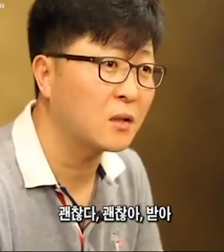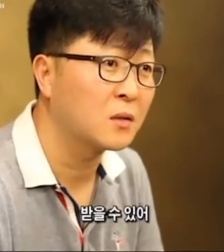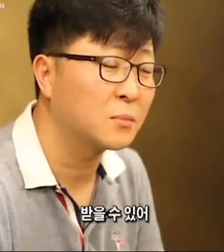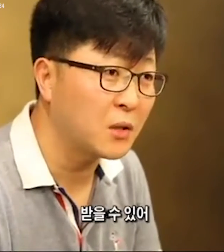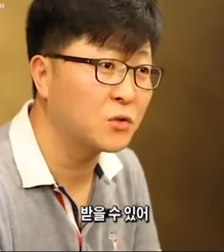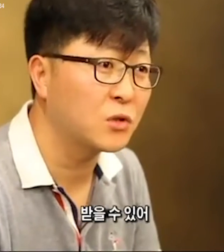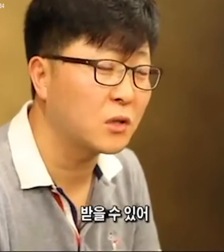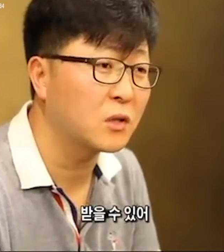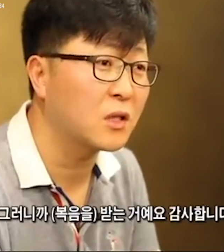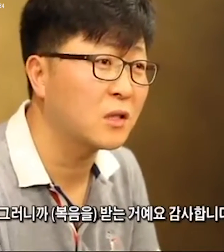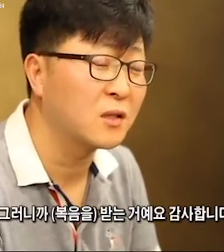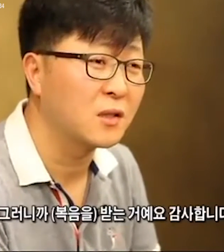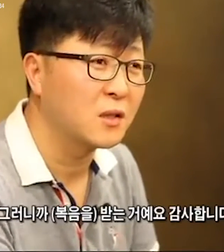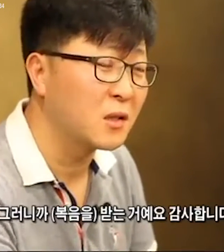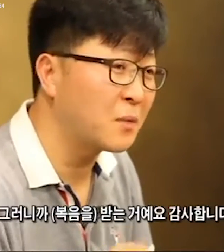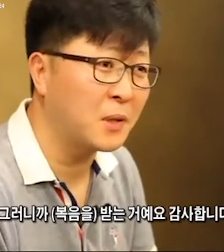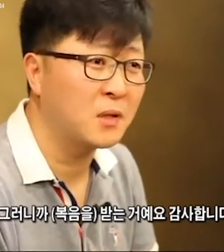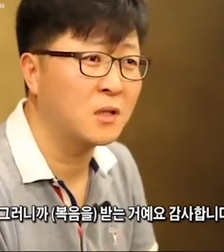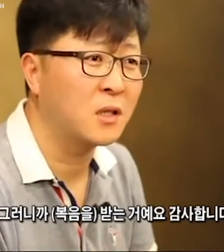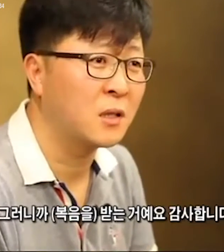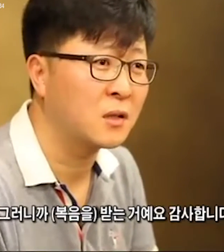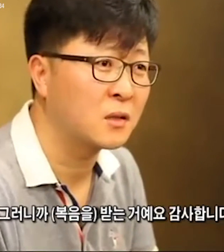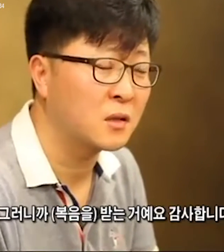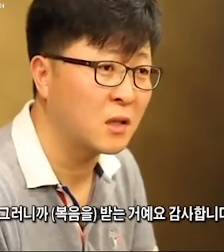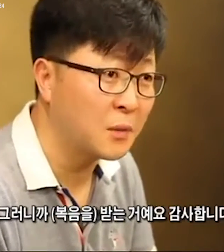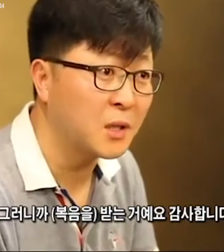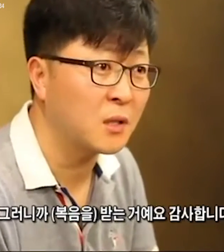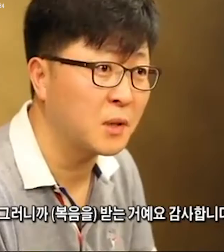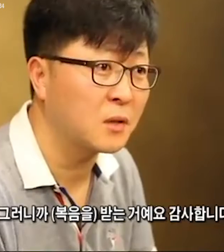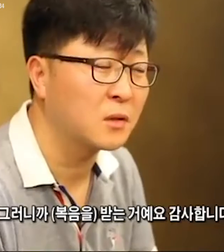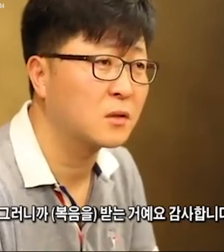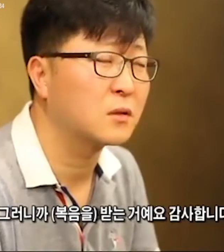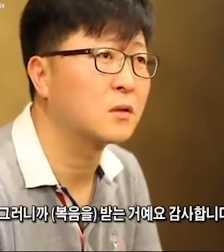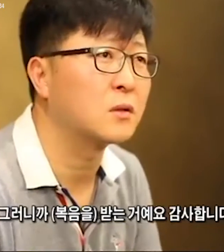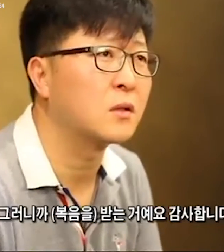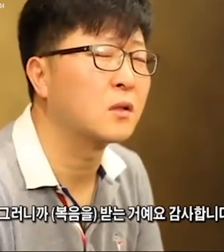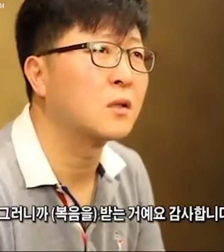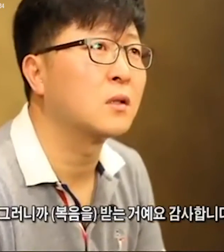괜찮아. 받을 수 있어. 그러니까 딱 받는 거예요. 감사해요.